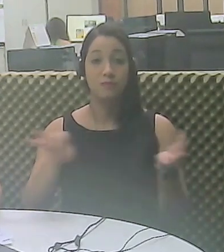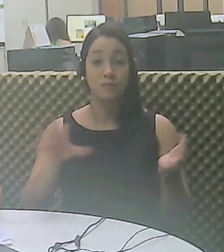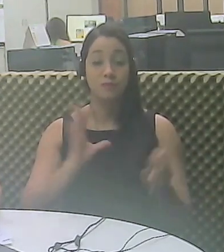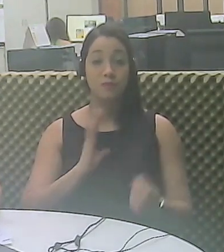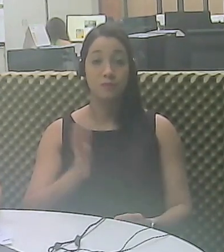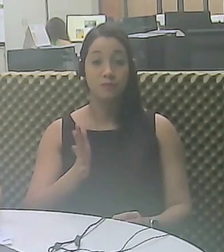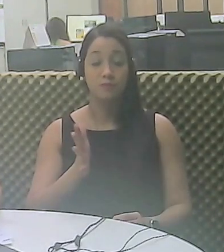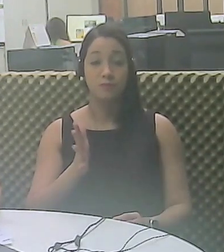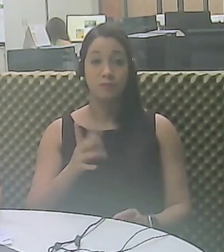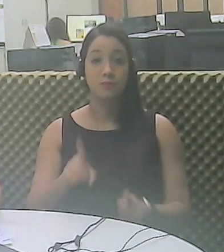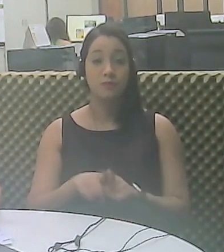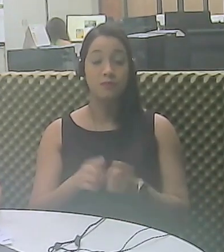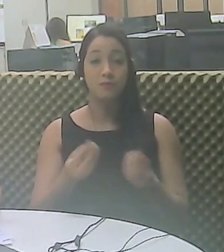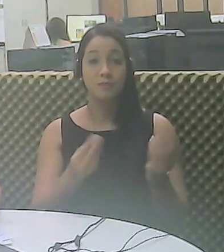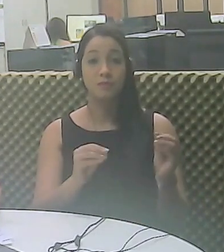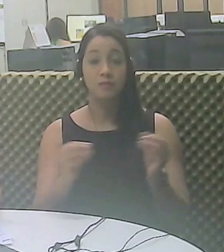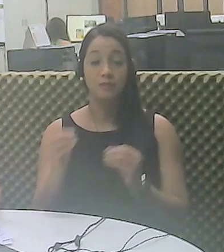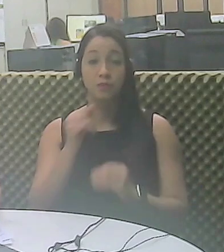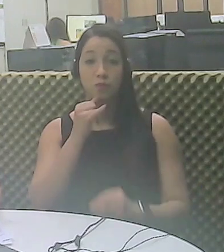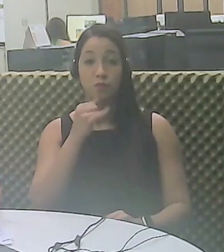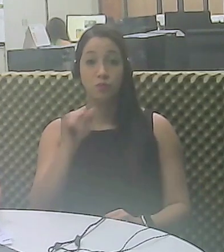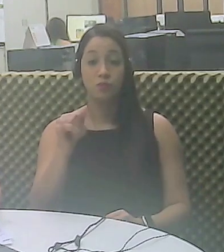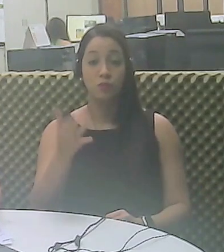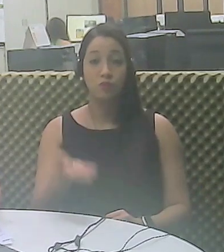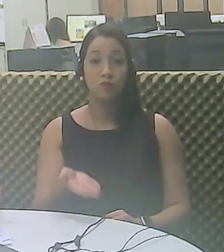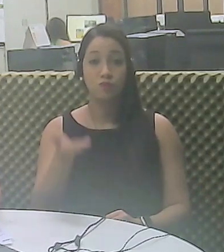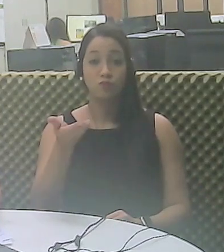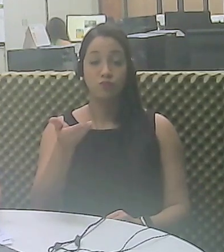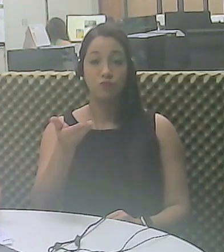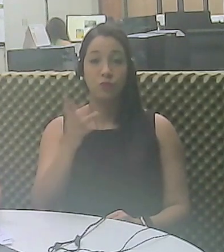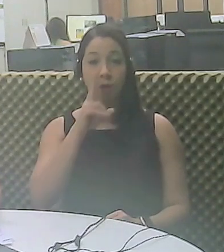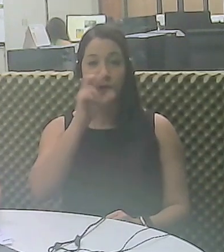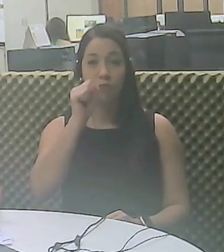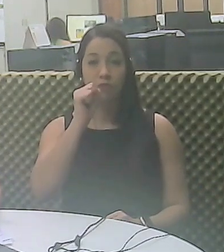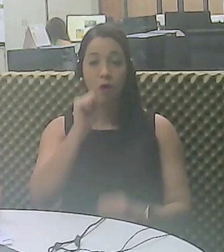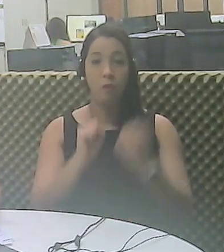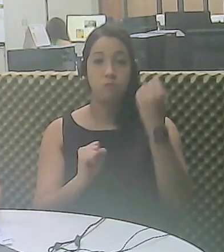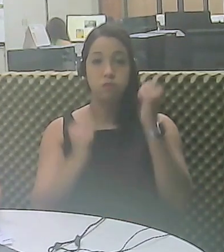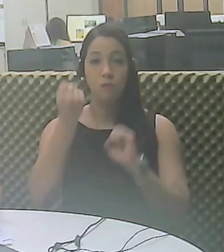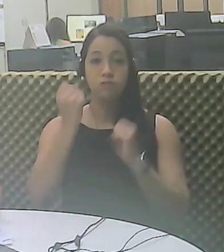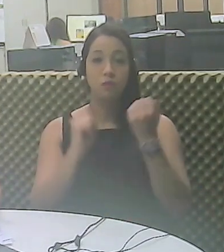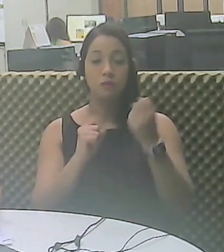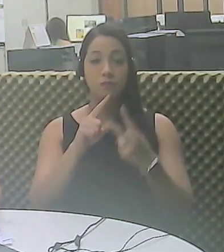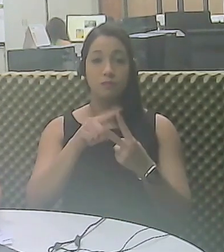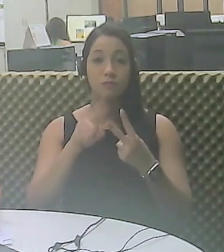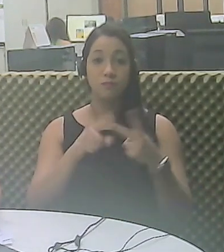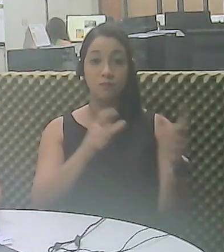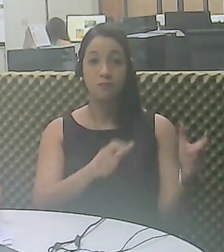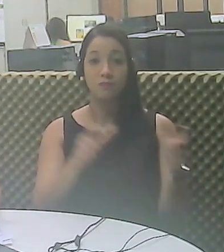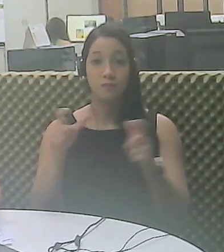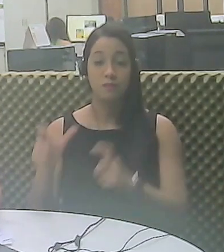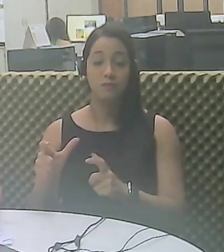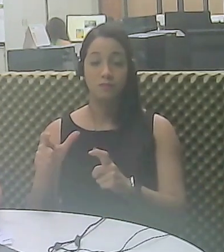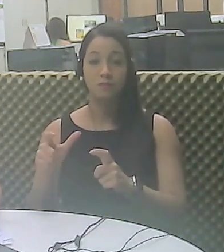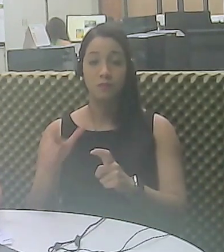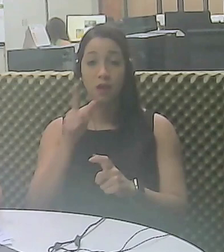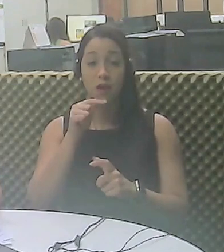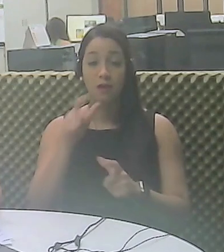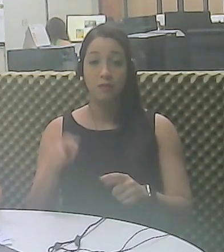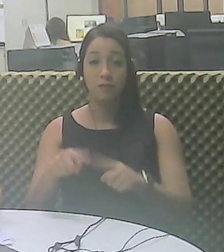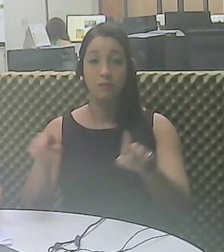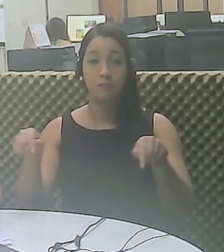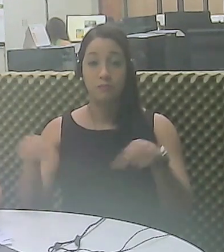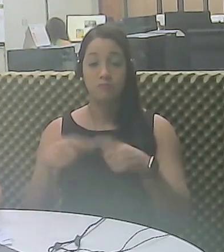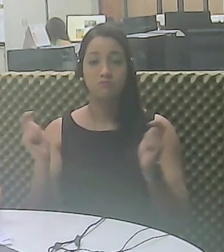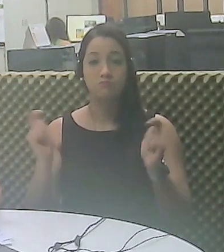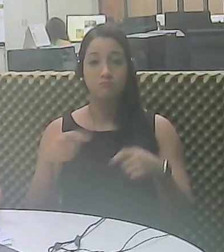serão instalados dispositivos elétricos para aumentar a pressão e bombeamento nos dois centros de reservação. O objetivo da obra